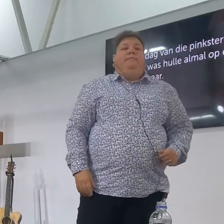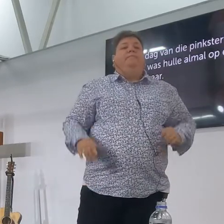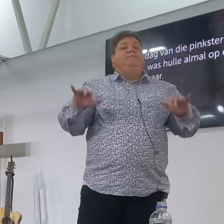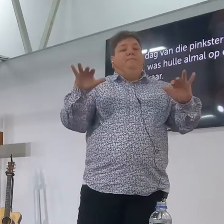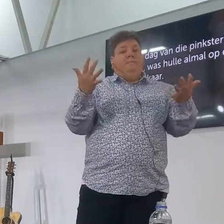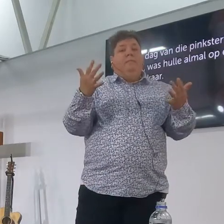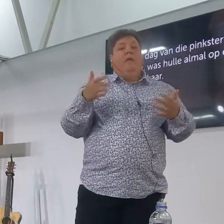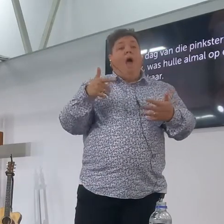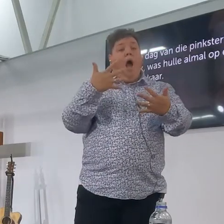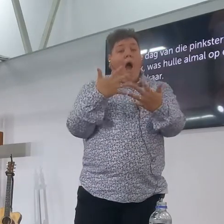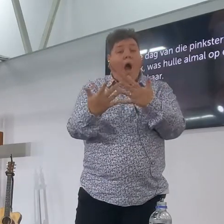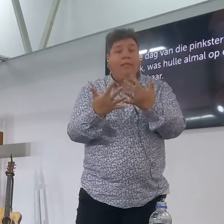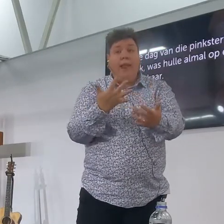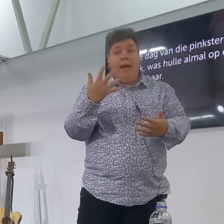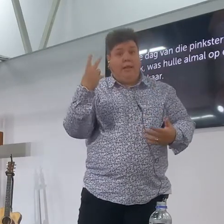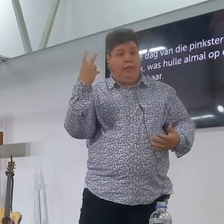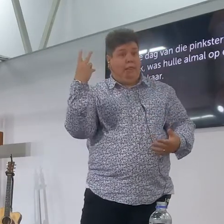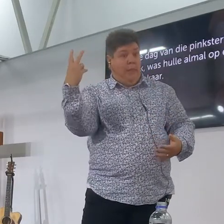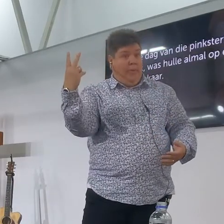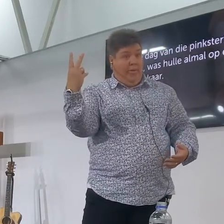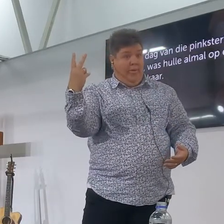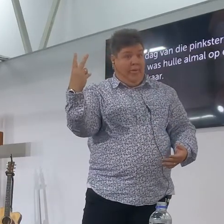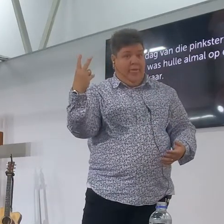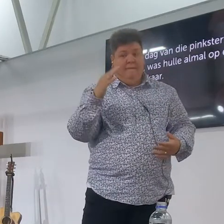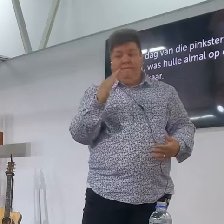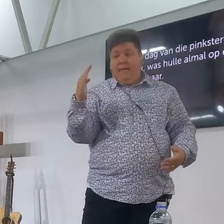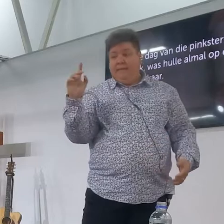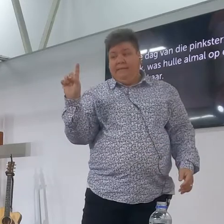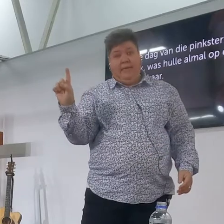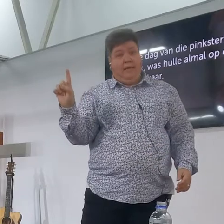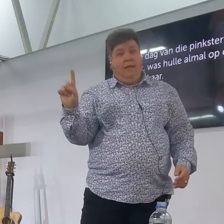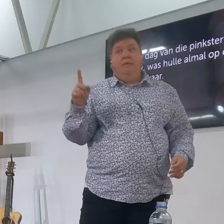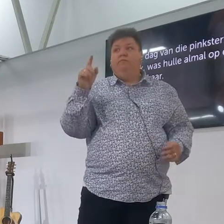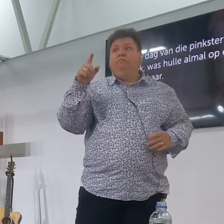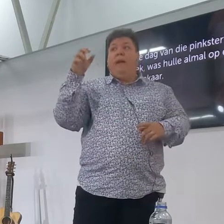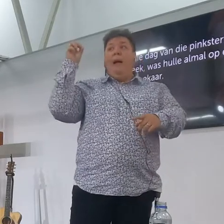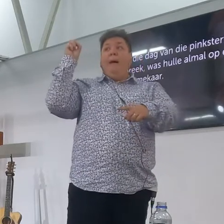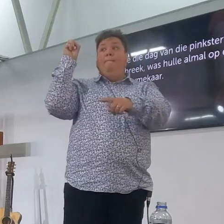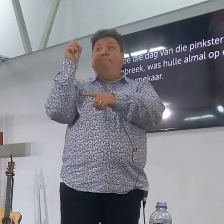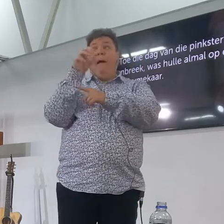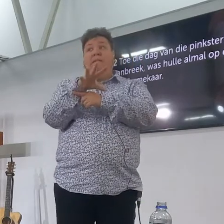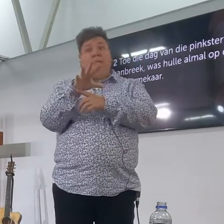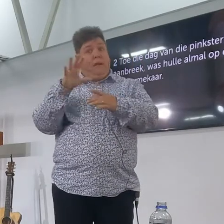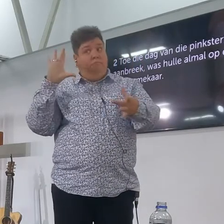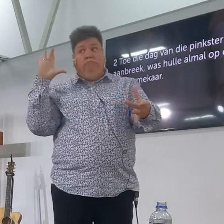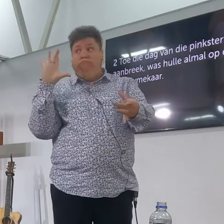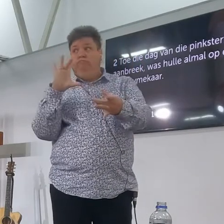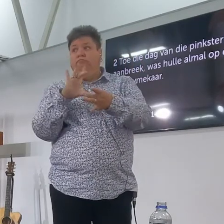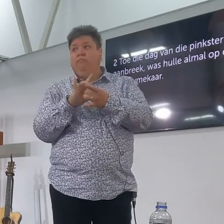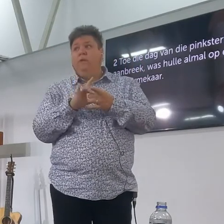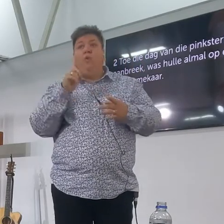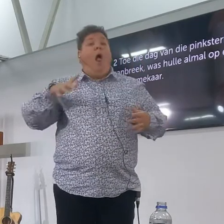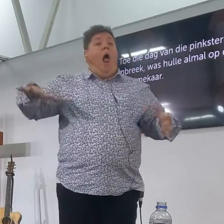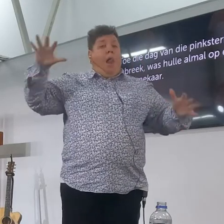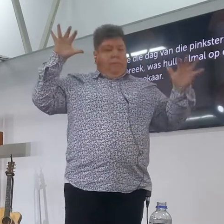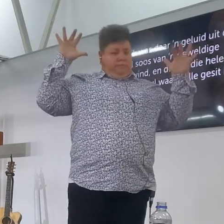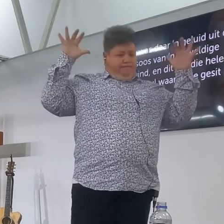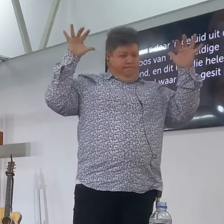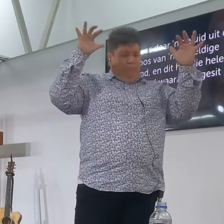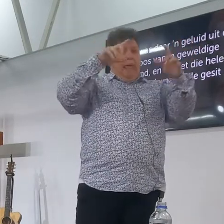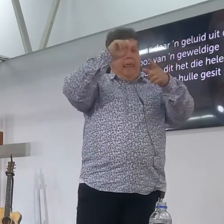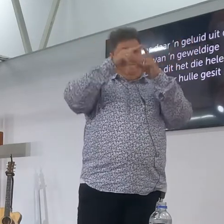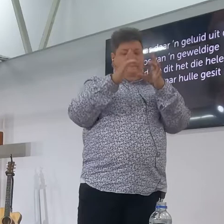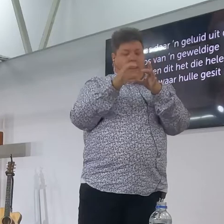Nou ja, Handelinge 2 vanaf vers 1. Toe die dag van die Pinksterfees aanbreek, was hulle allemaal op een plek